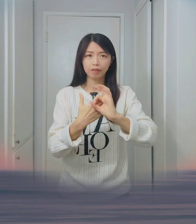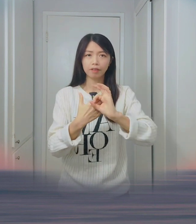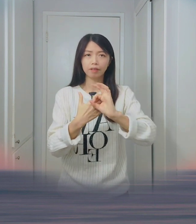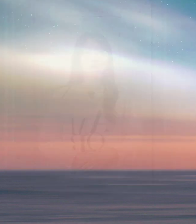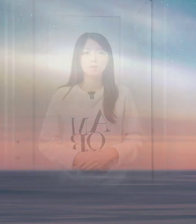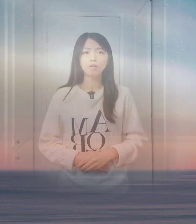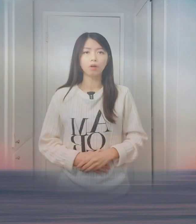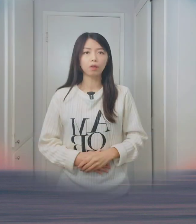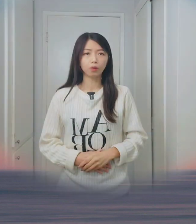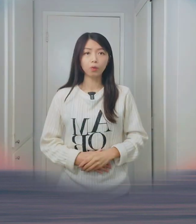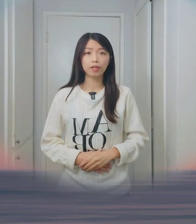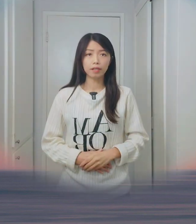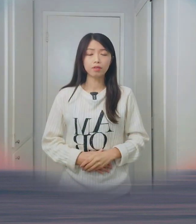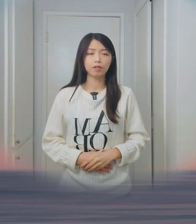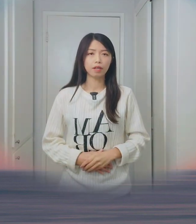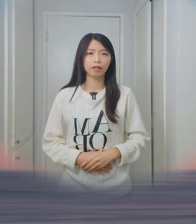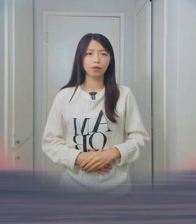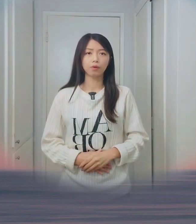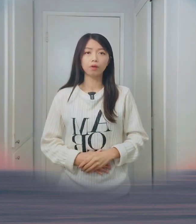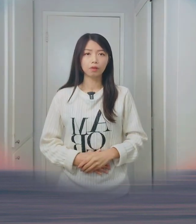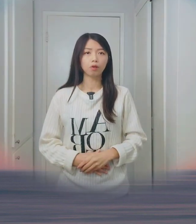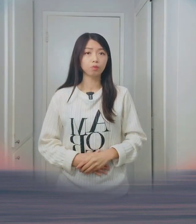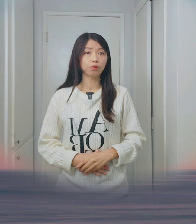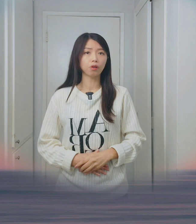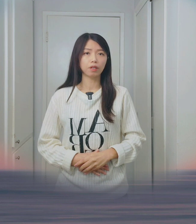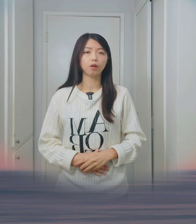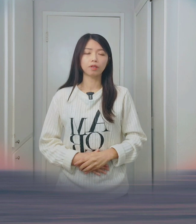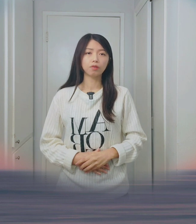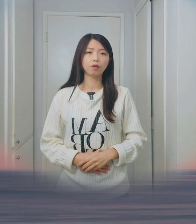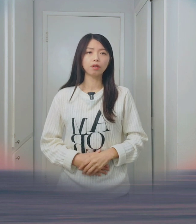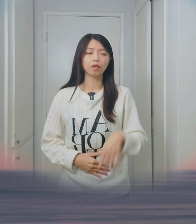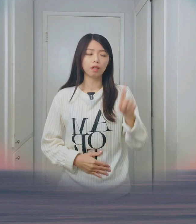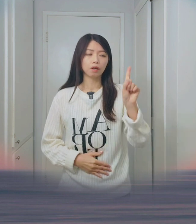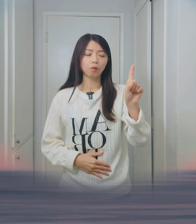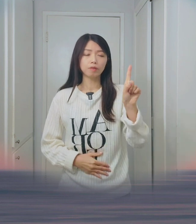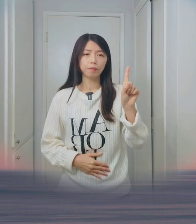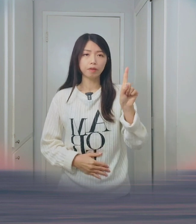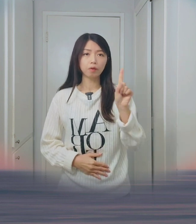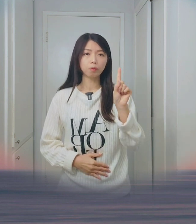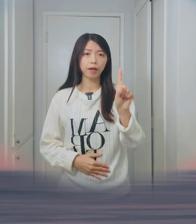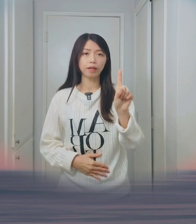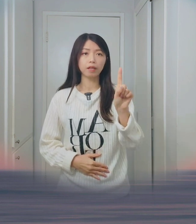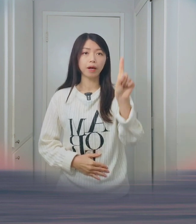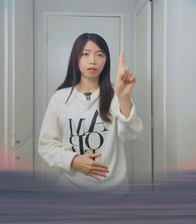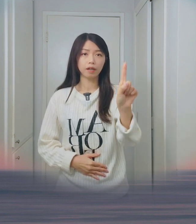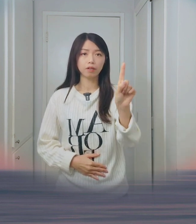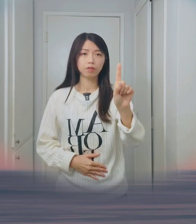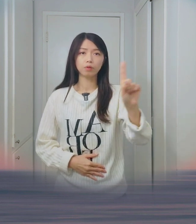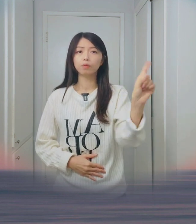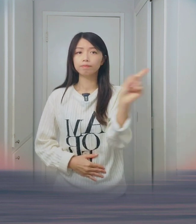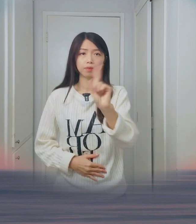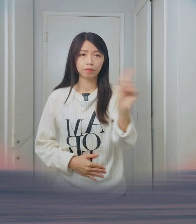믿는다면 어떤 역경도 이길 수 있잖아요. 어떤 무엇 이런 뜻의 수어는 검지만 펴서 손바닥이 밖을